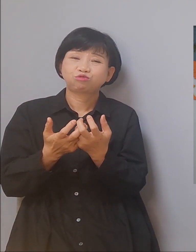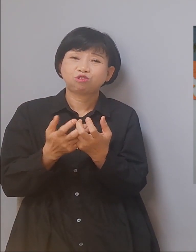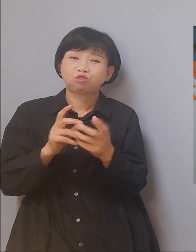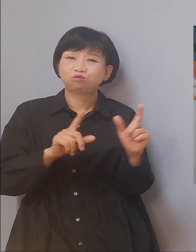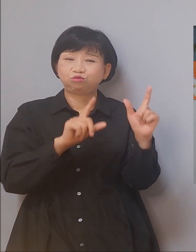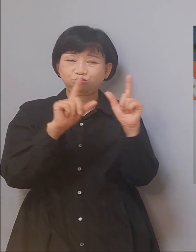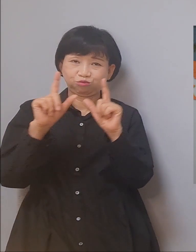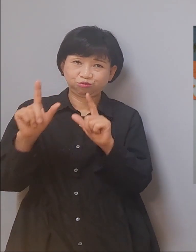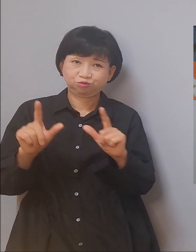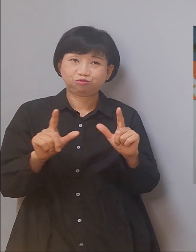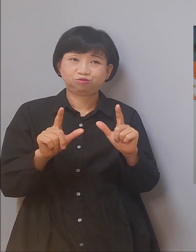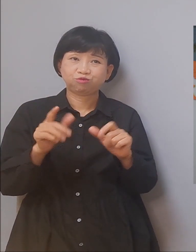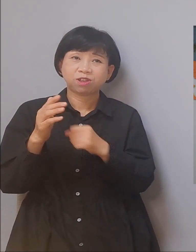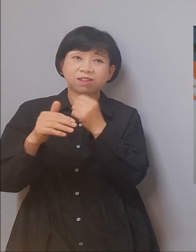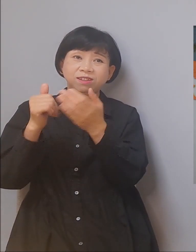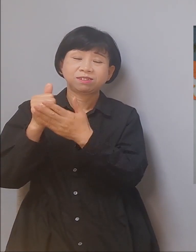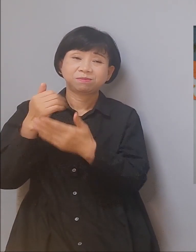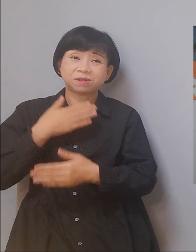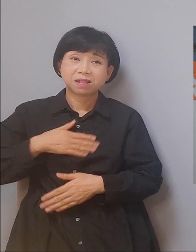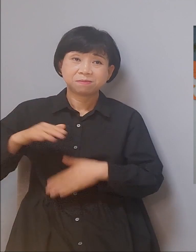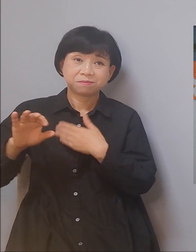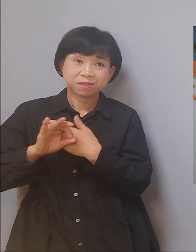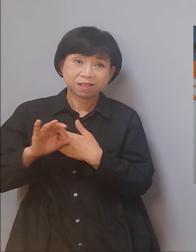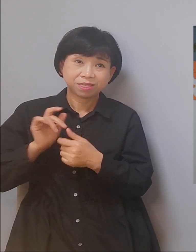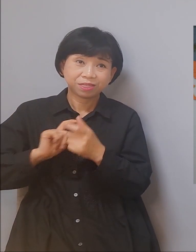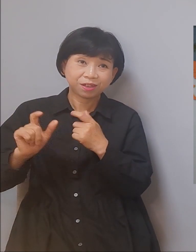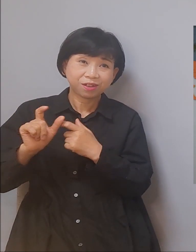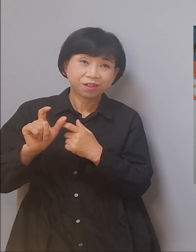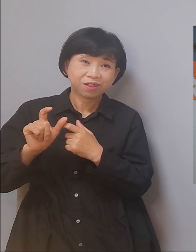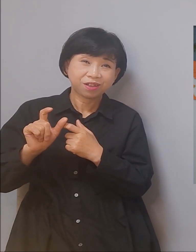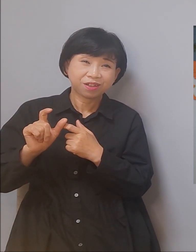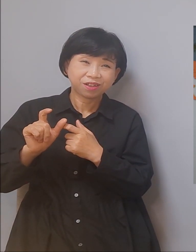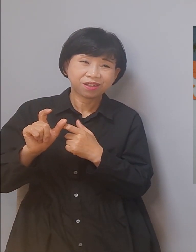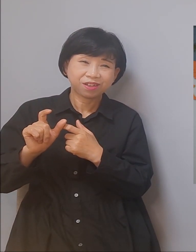수 있는 것은 하나님을 알면 알수록 사랑의 하나님이시거든요.